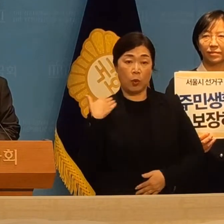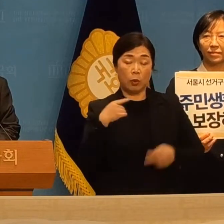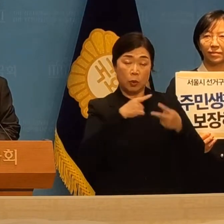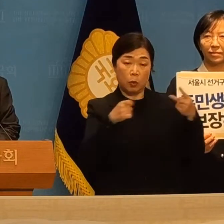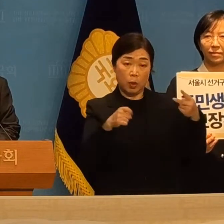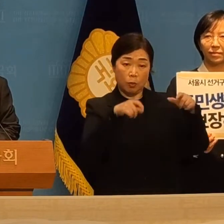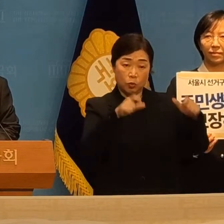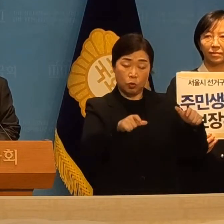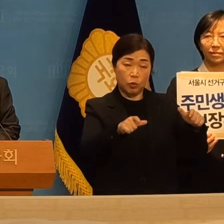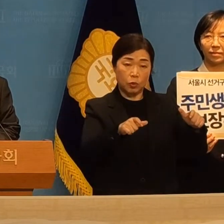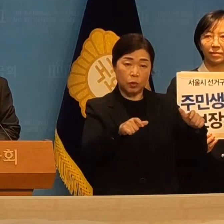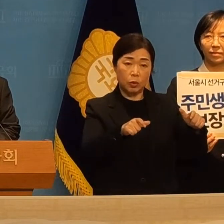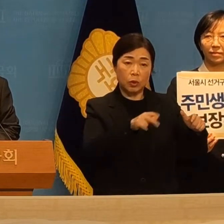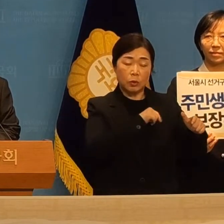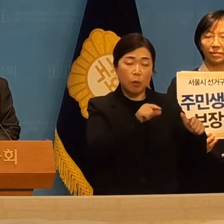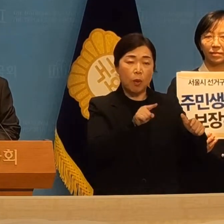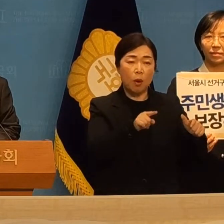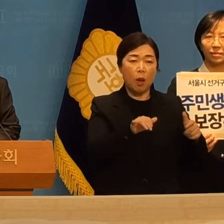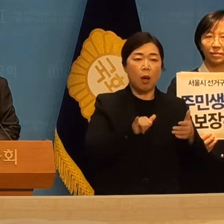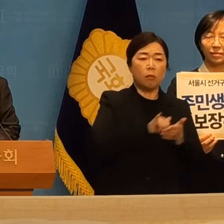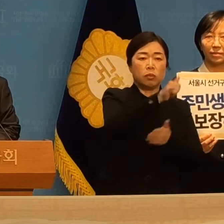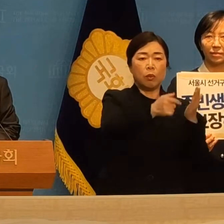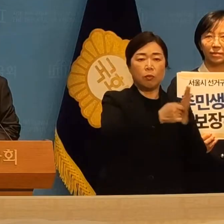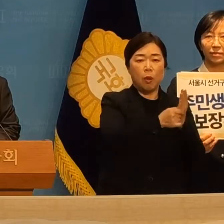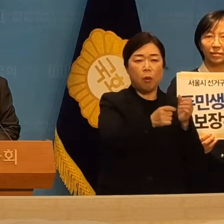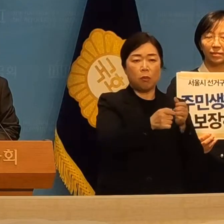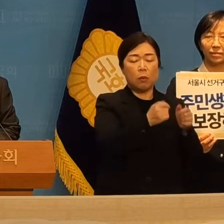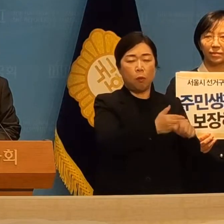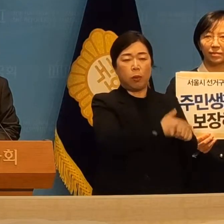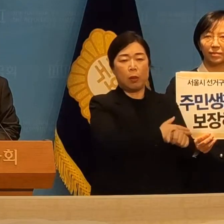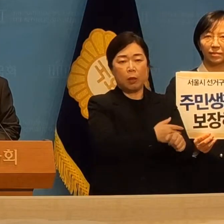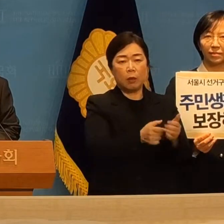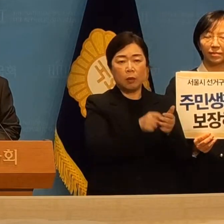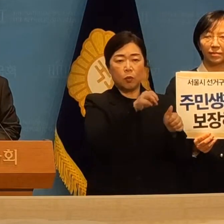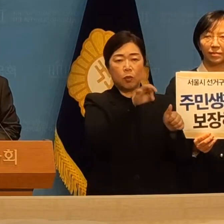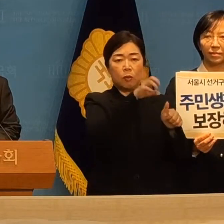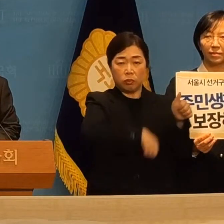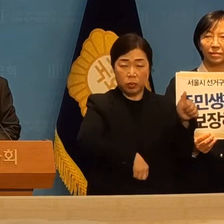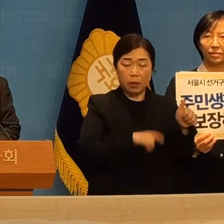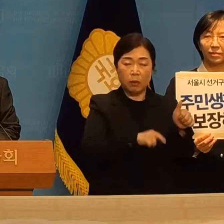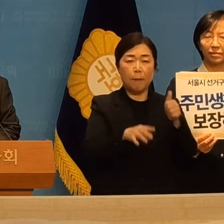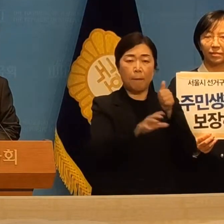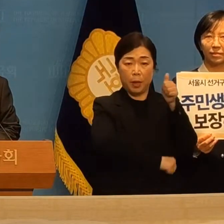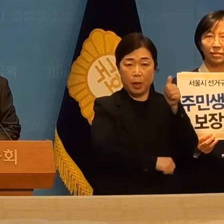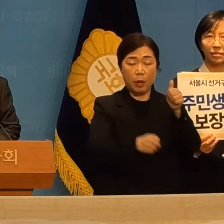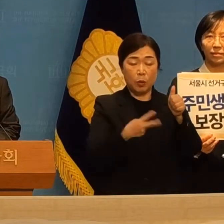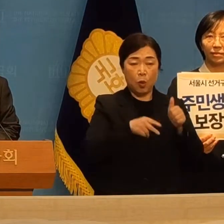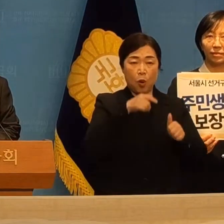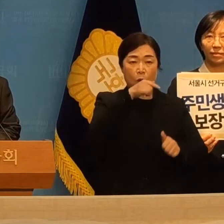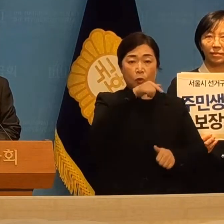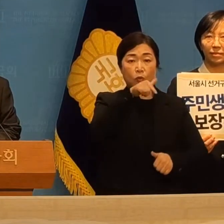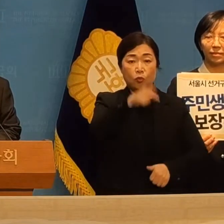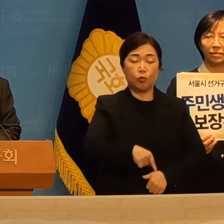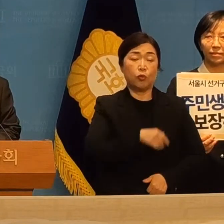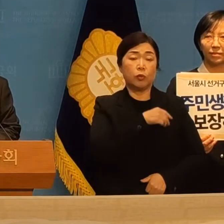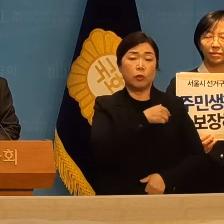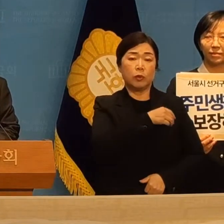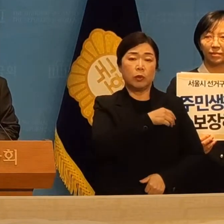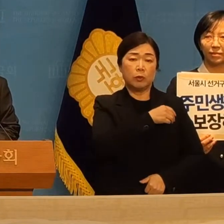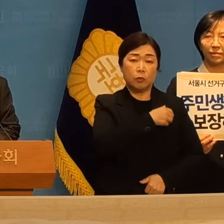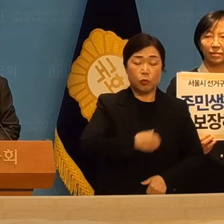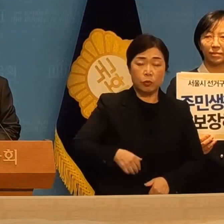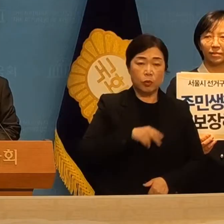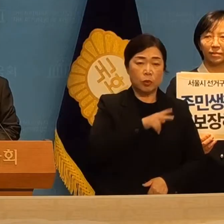항공료를 부풀린 해외 출장비 횡령 의혹, 구의회 의장의 코테크 의혹 등 각종 비리 문제는